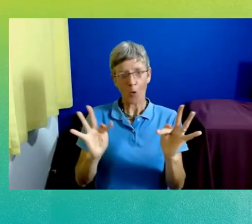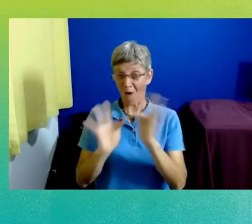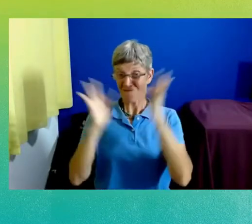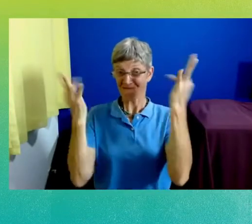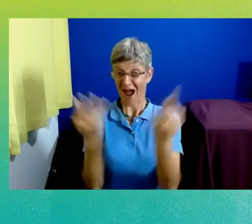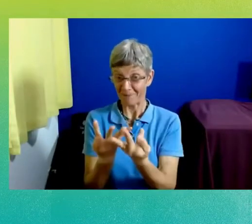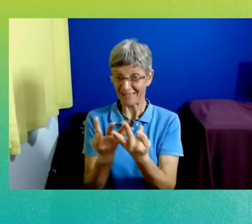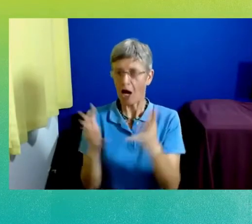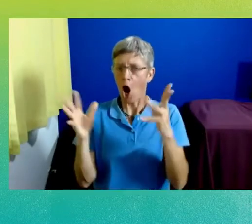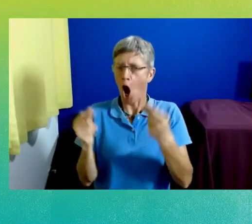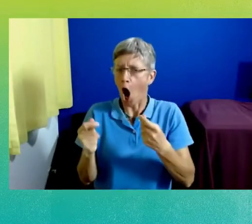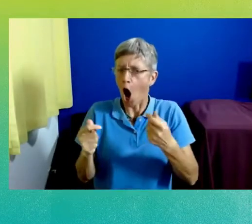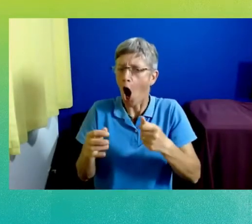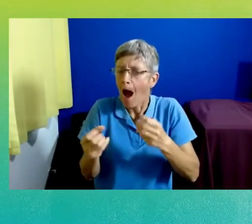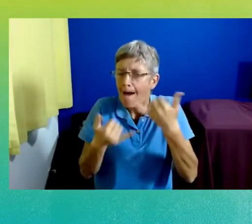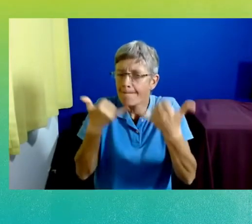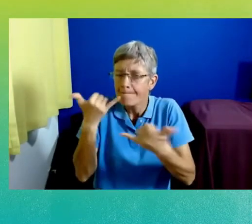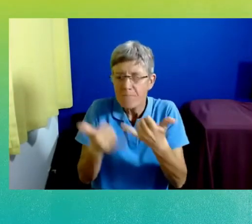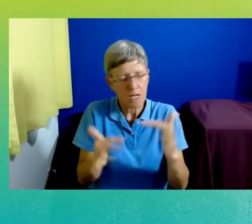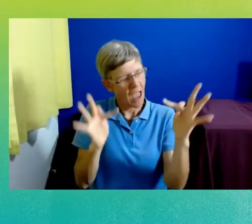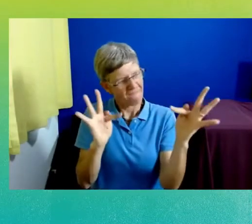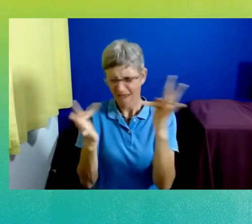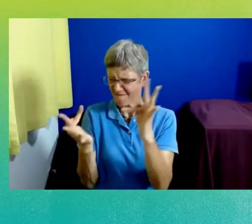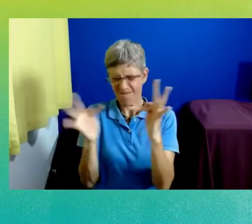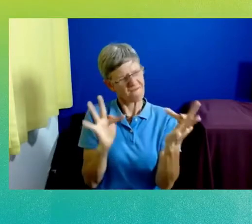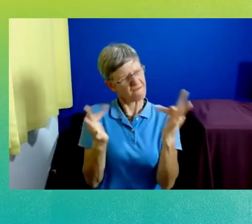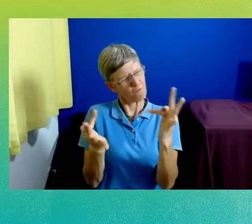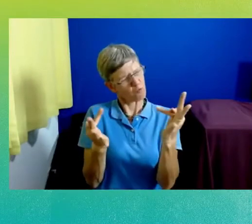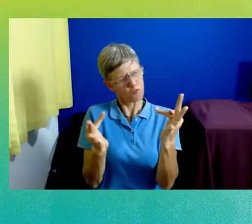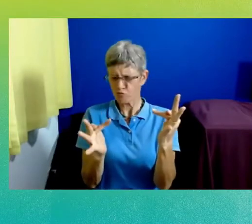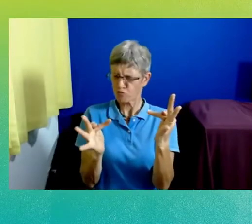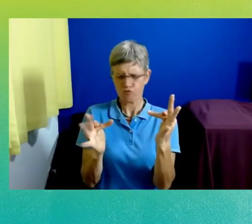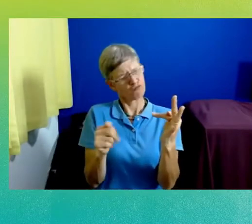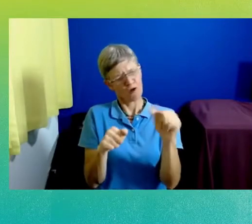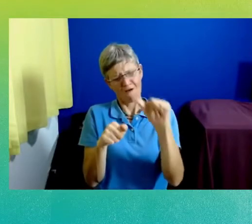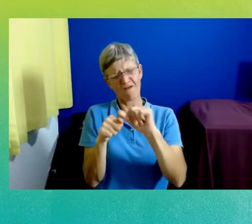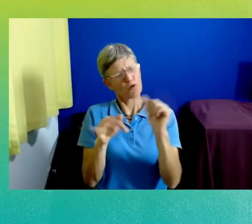ela usa o F de família, de feliz,